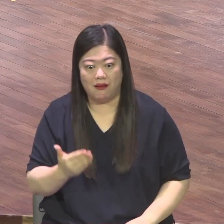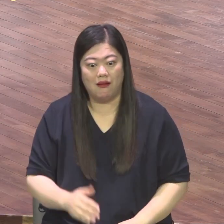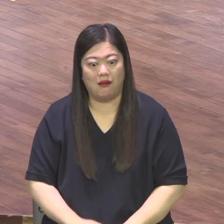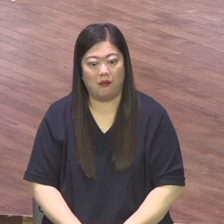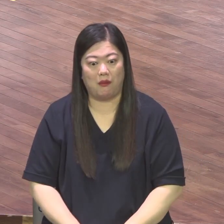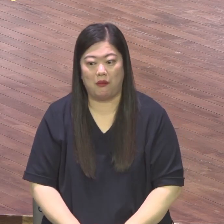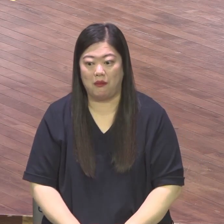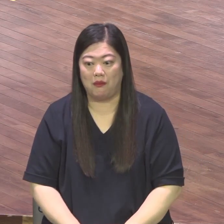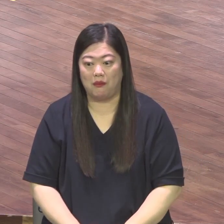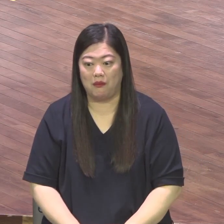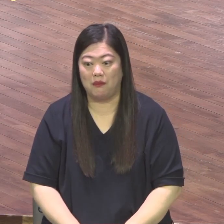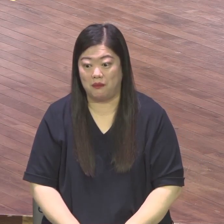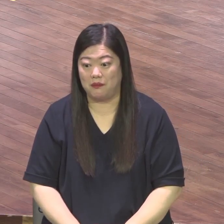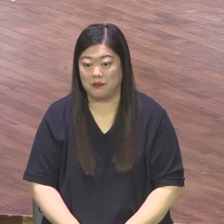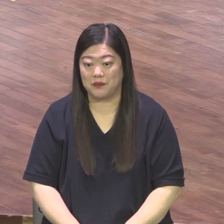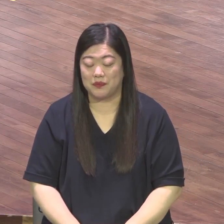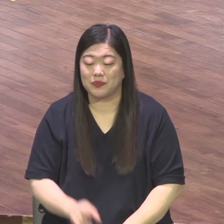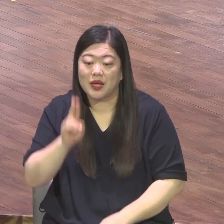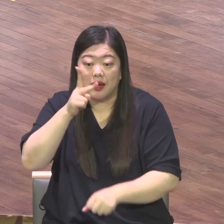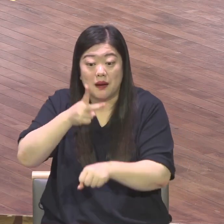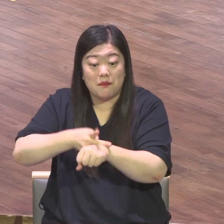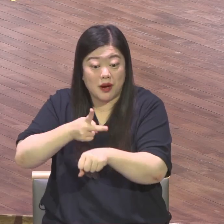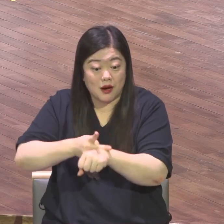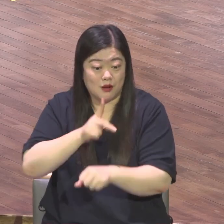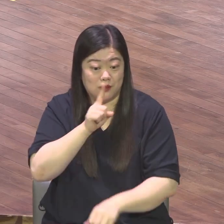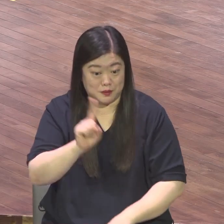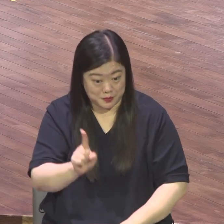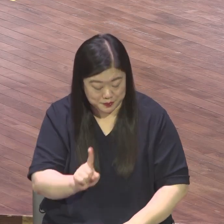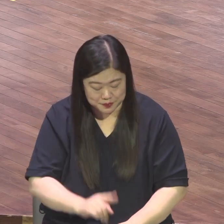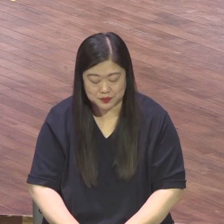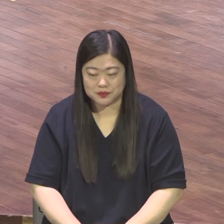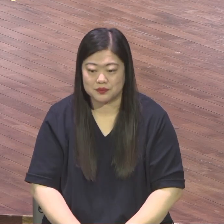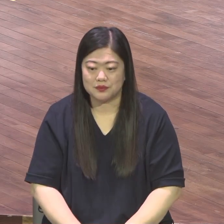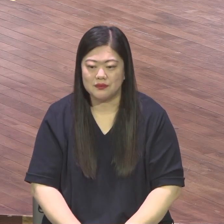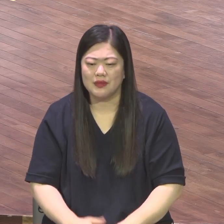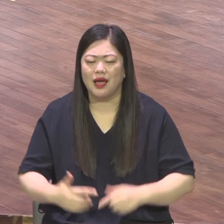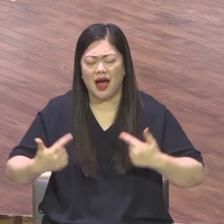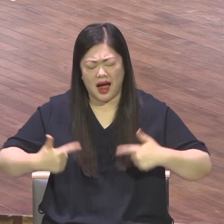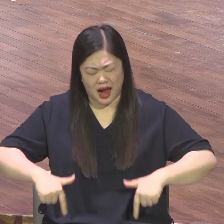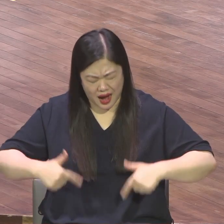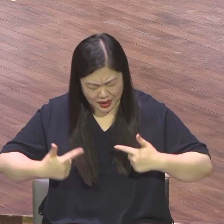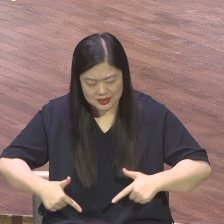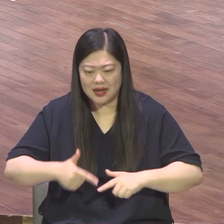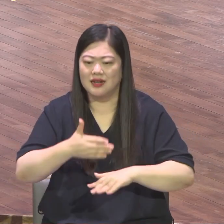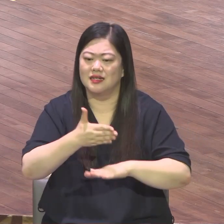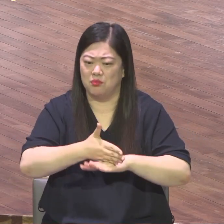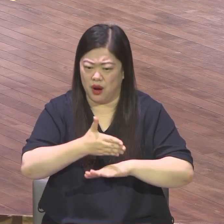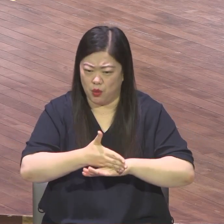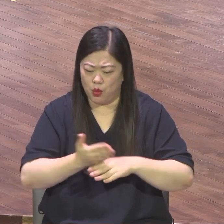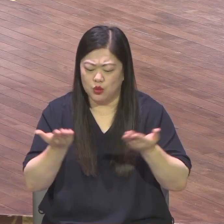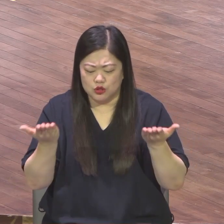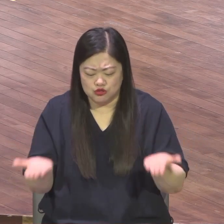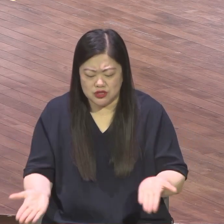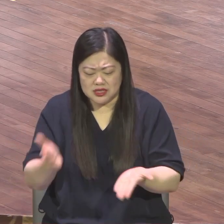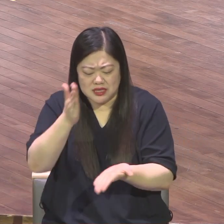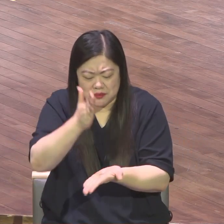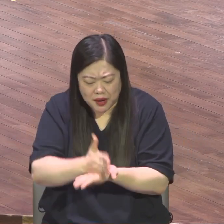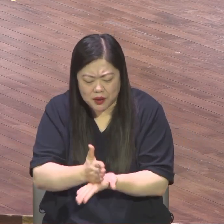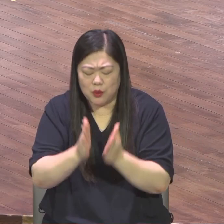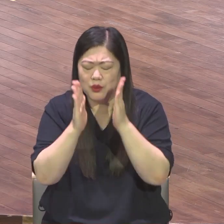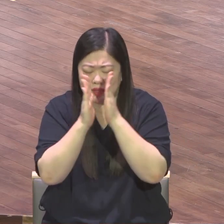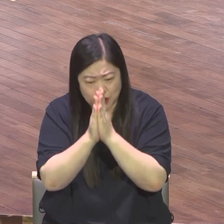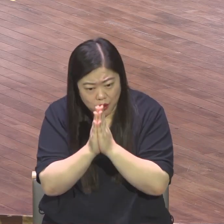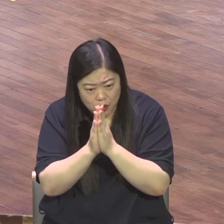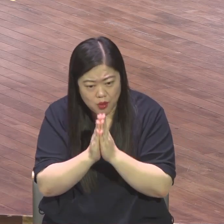그래서 사도 바울은 데살로니가전서 5장 16절 18절에 항상 기뻐하고 쉬지 말고 기도하고